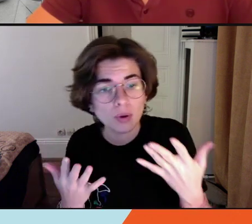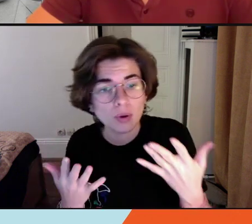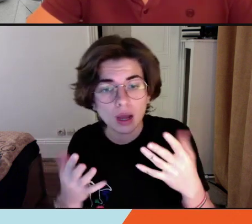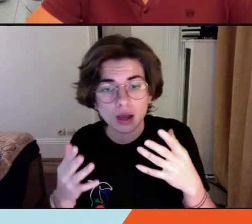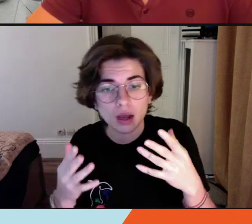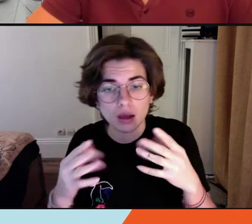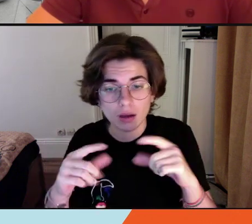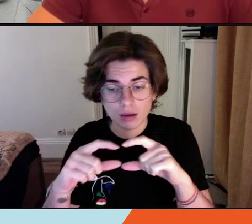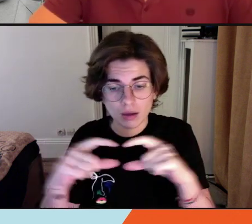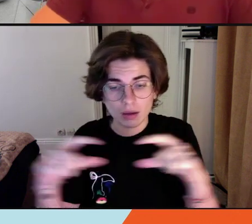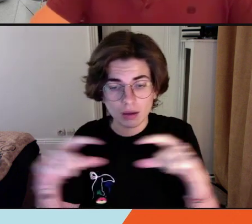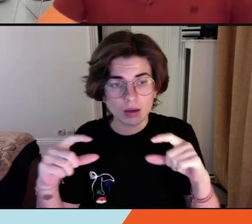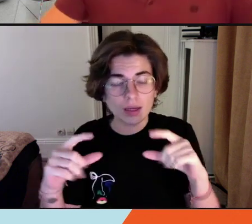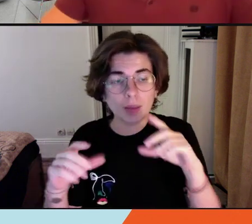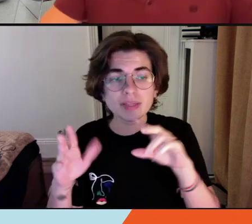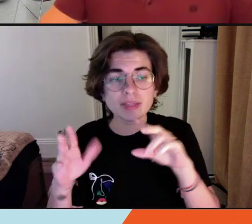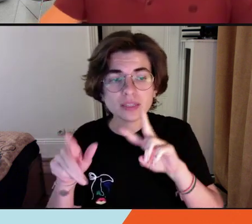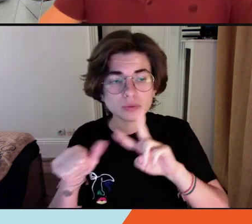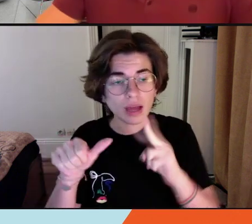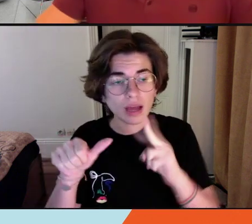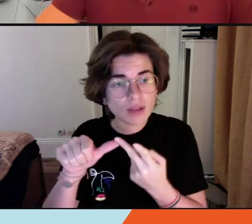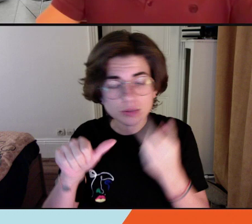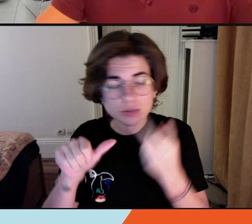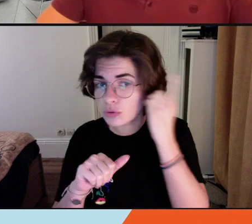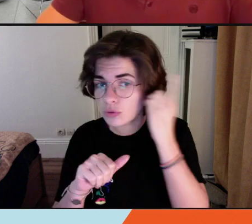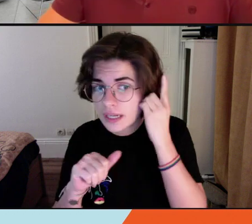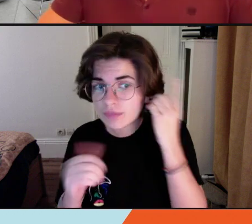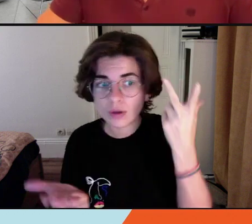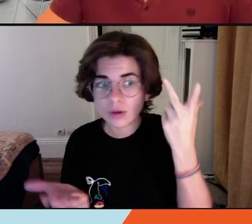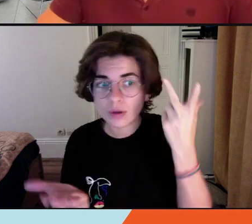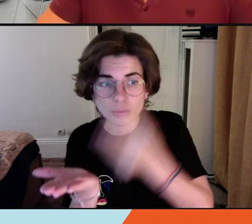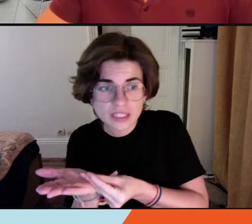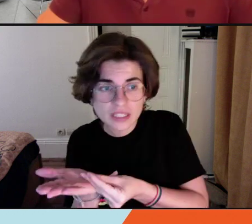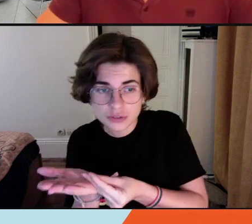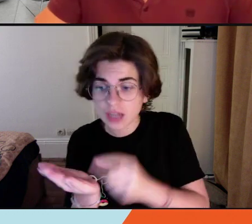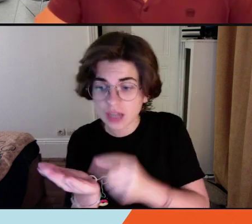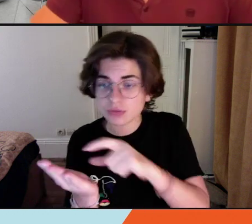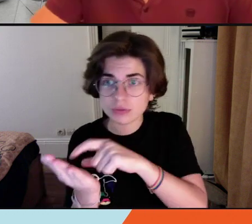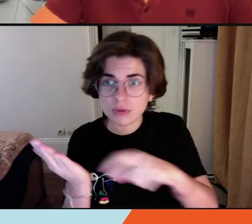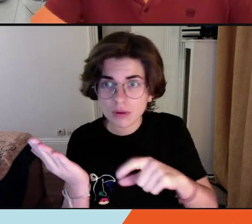à l'application Ava sur le téléphone quand on le télécharge.